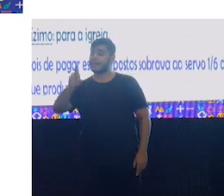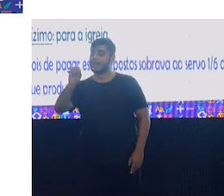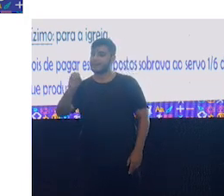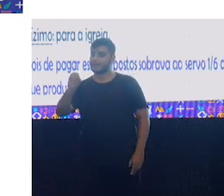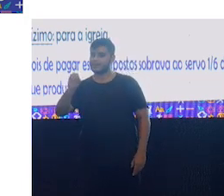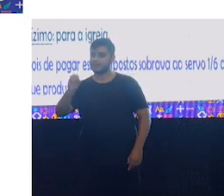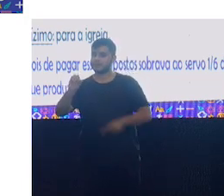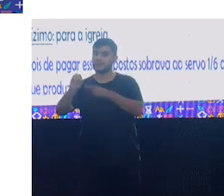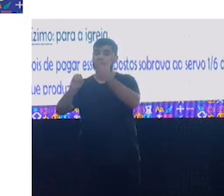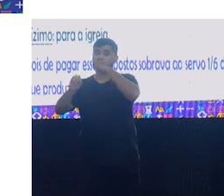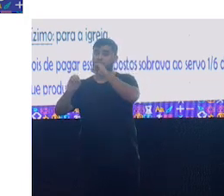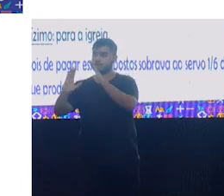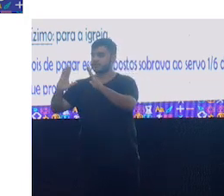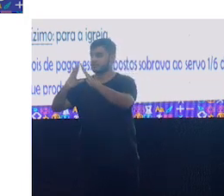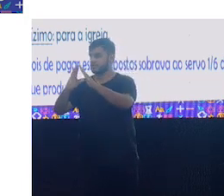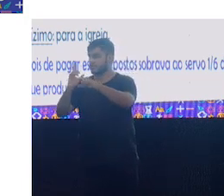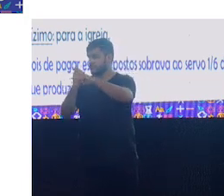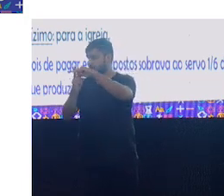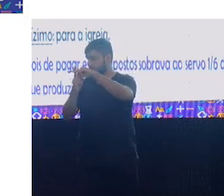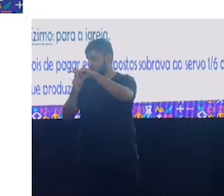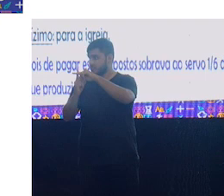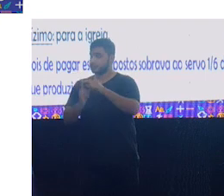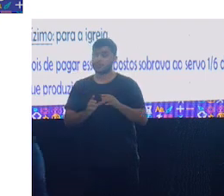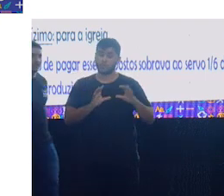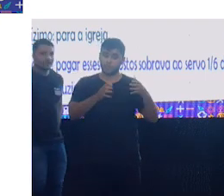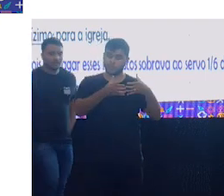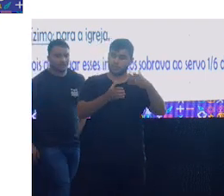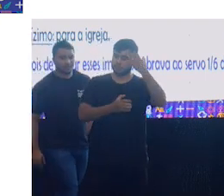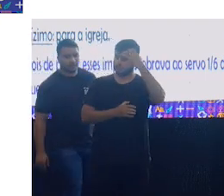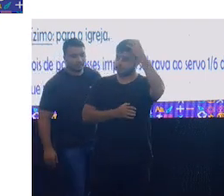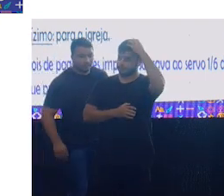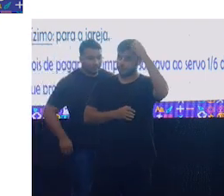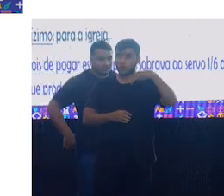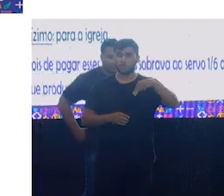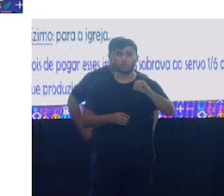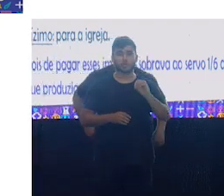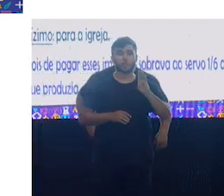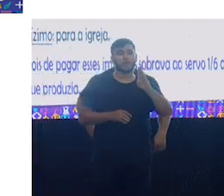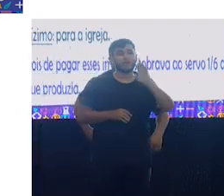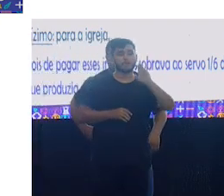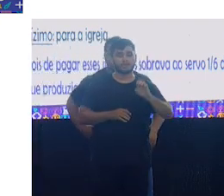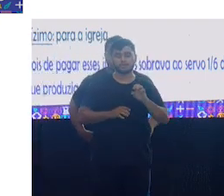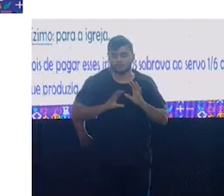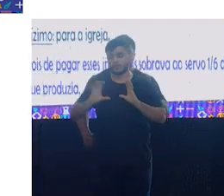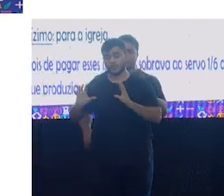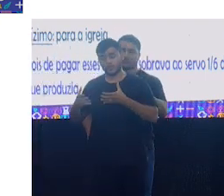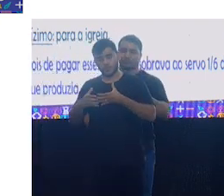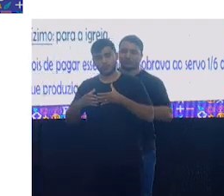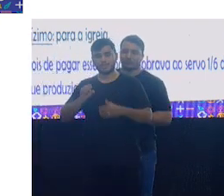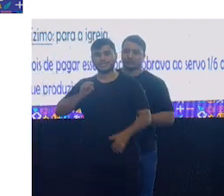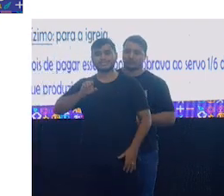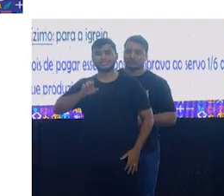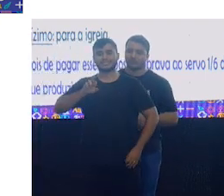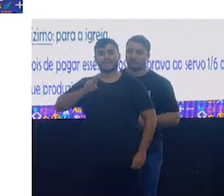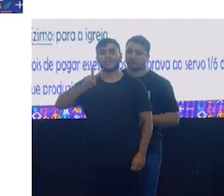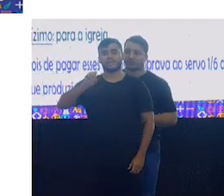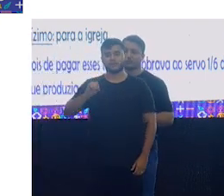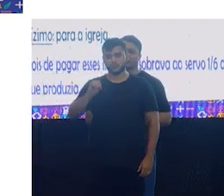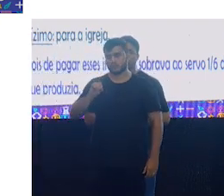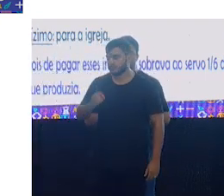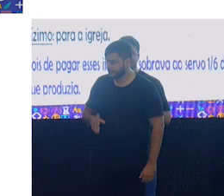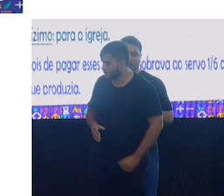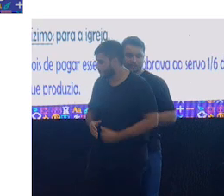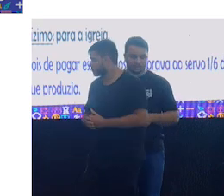os membros da igreja, os nobres e os chamados servos. Clero,